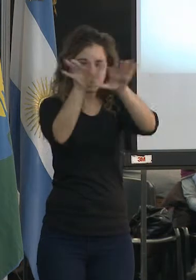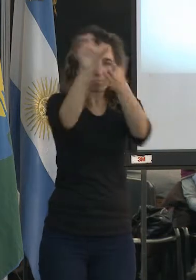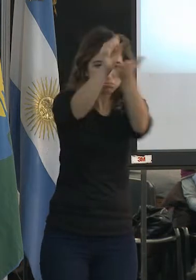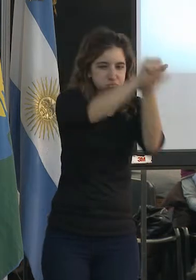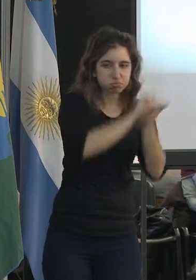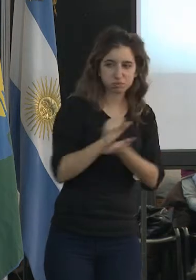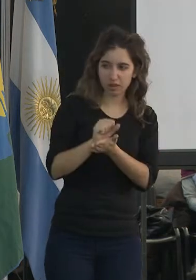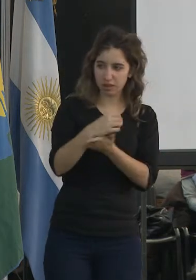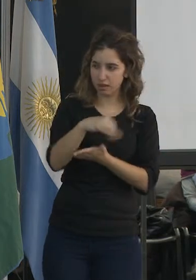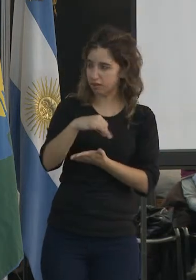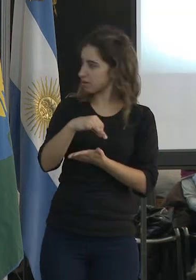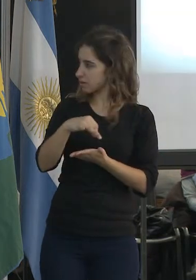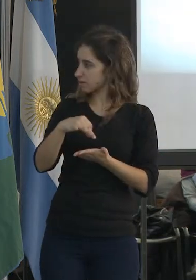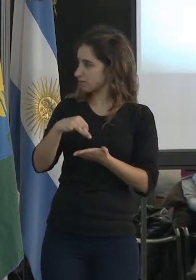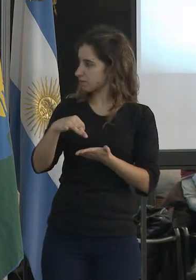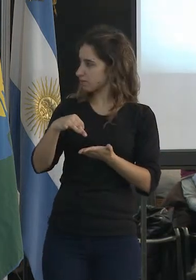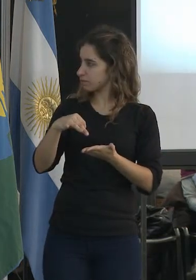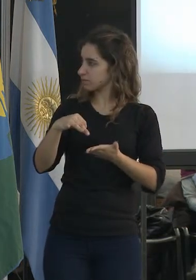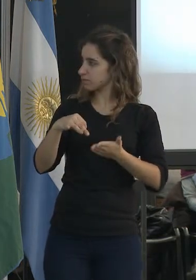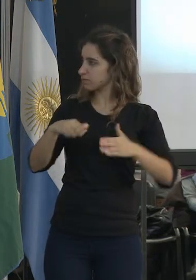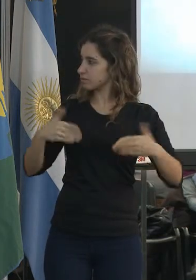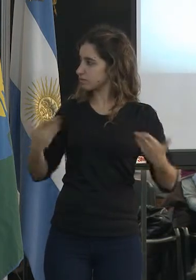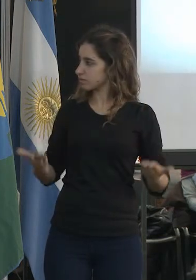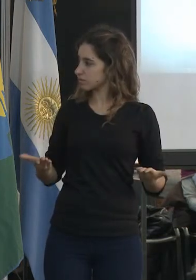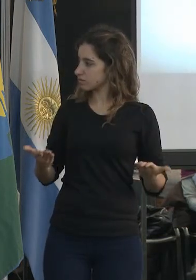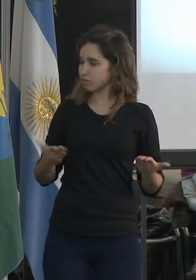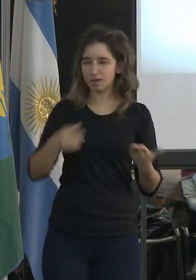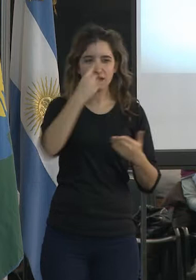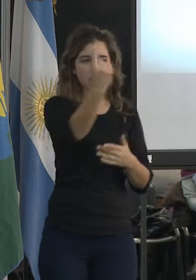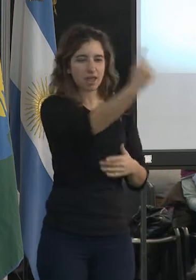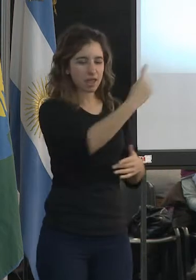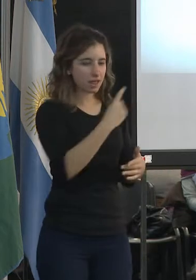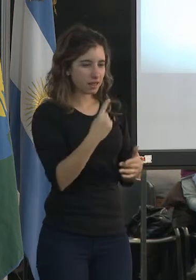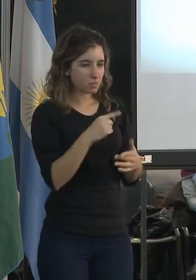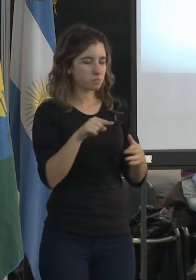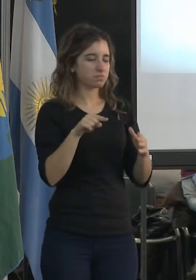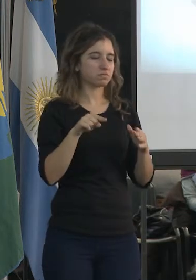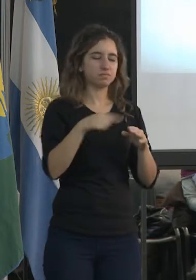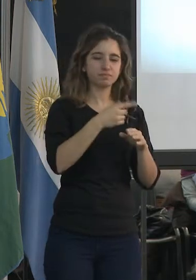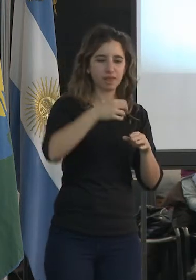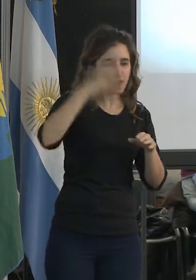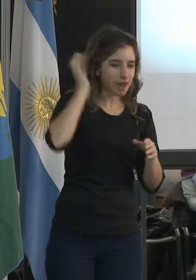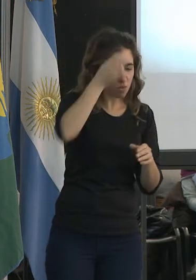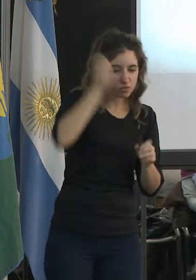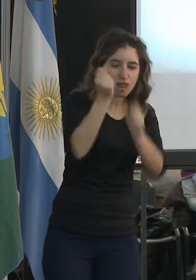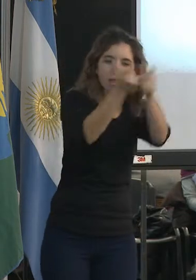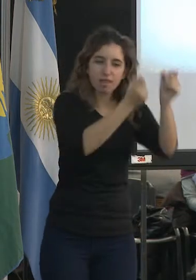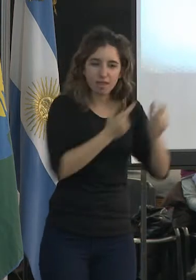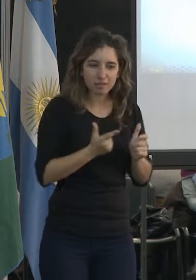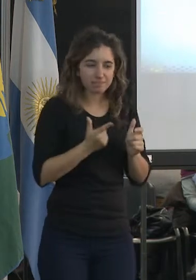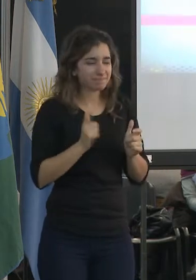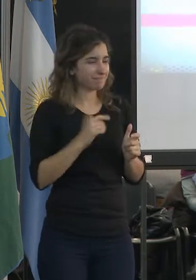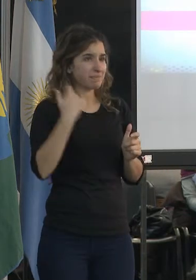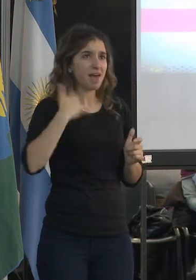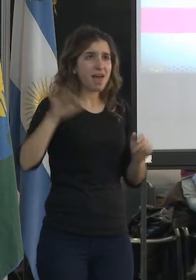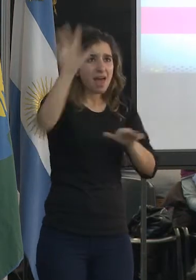reservarlo a capa y espada, y que en definitiva allí las licencias a futuros se otorguen como deben otorgarse de acuerdo a la nueva ley. En el